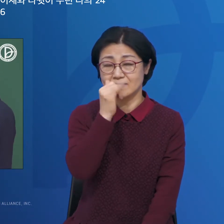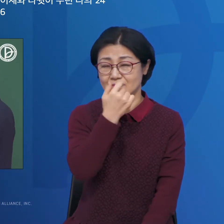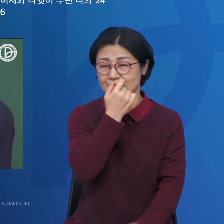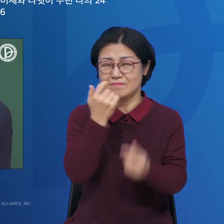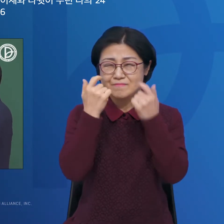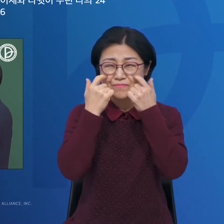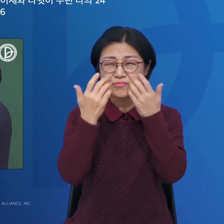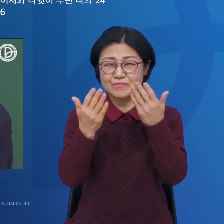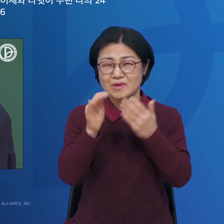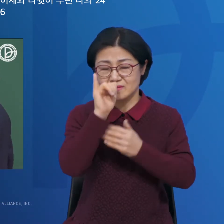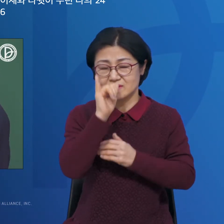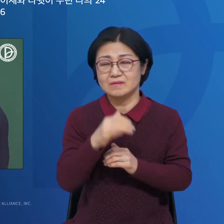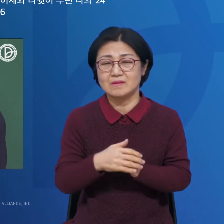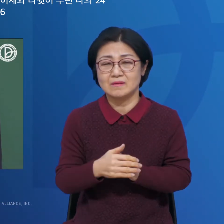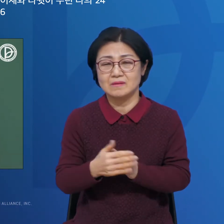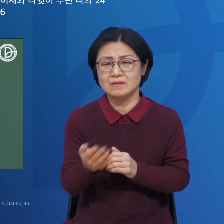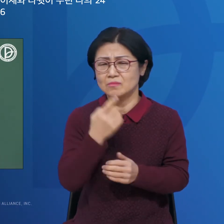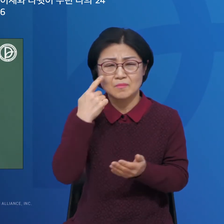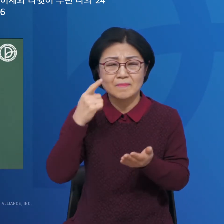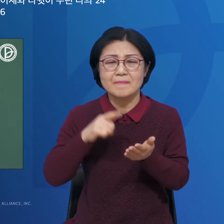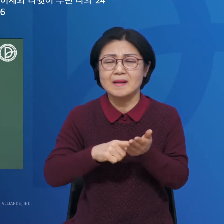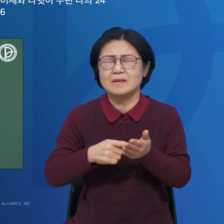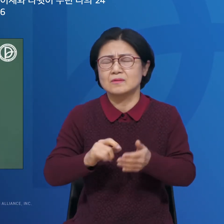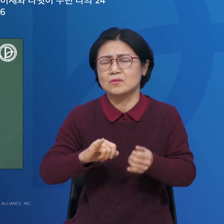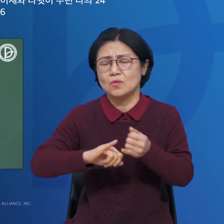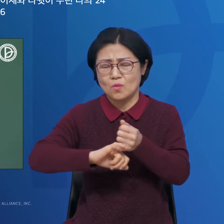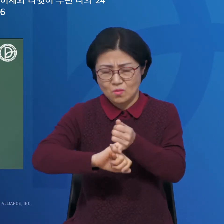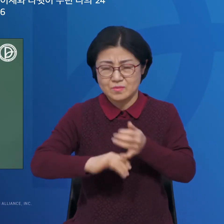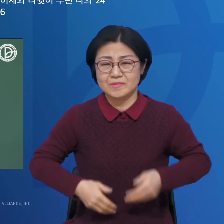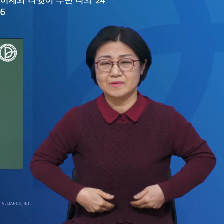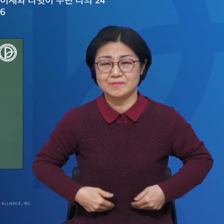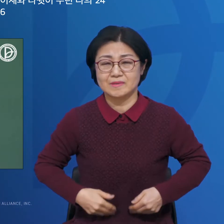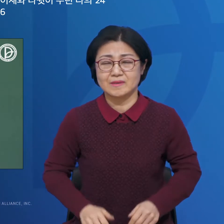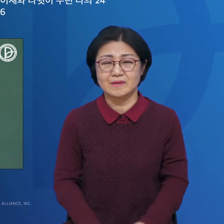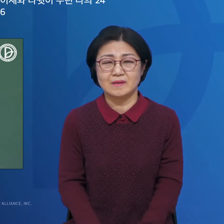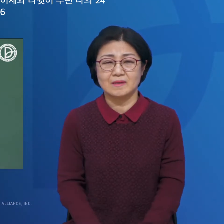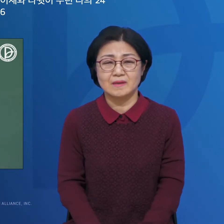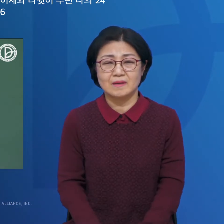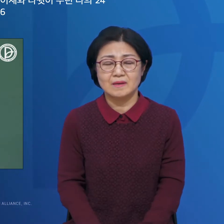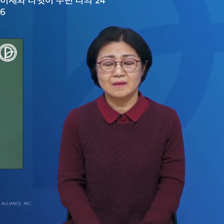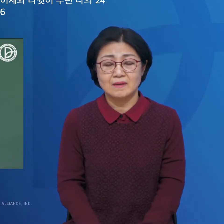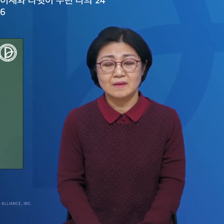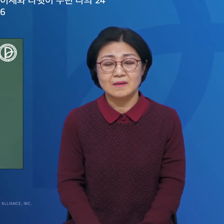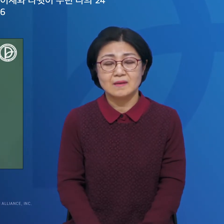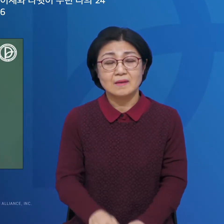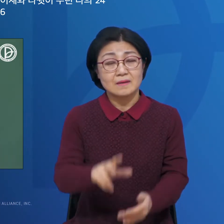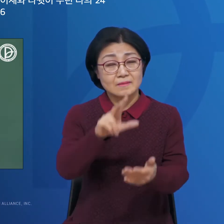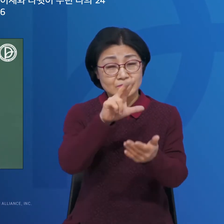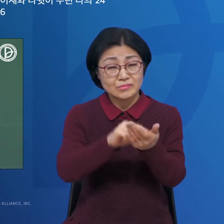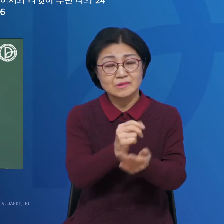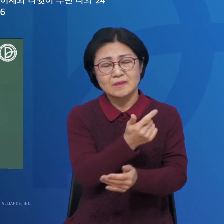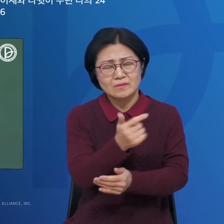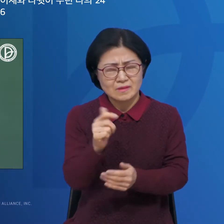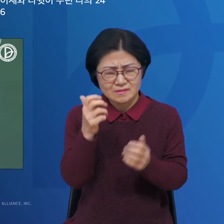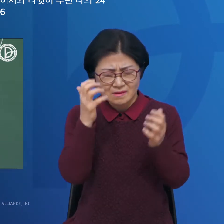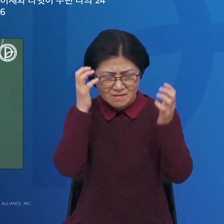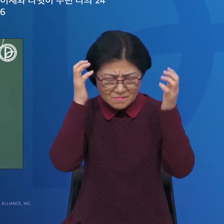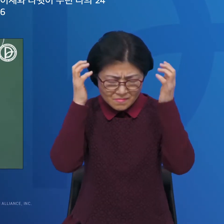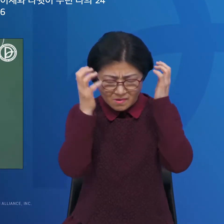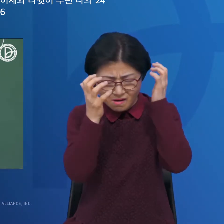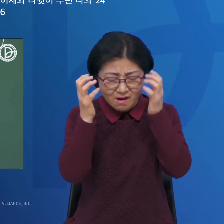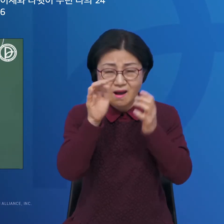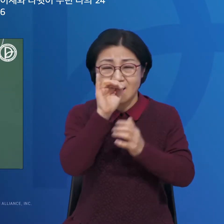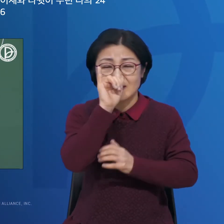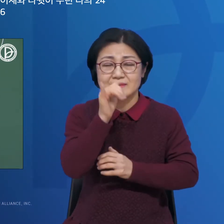오늘 또 찾아내셔야 돼요. So today, seek this out. 여러분 머릿속에 막 문제가 막 복잡한 게 있을 겁니다. 오늘 찾아내셔야 돼요. I'm sure there's